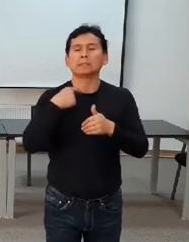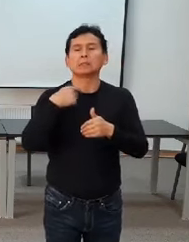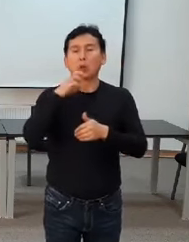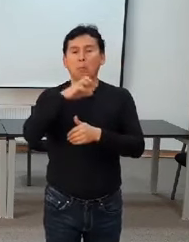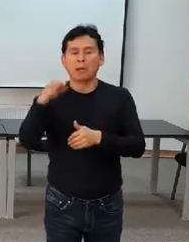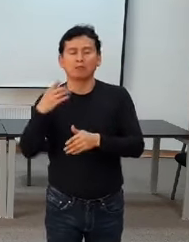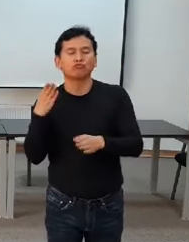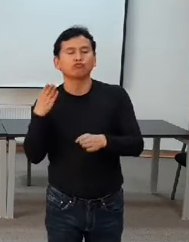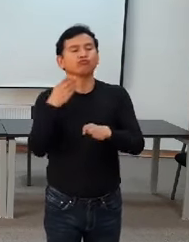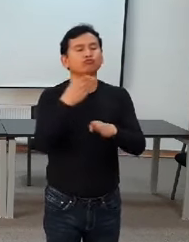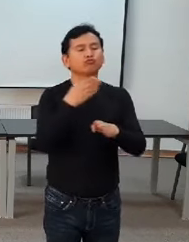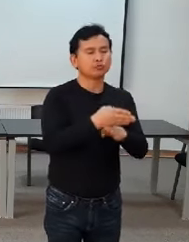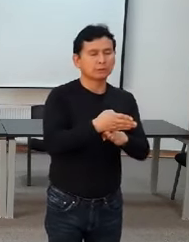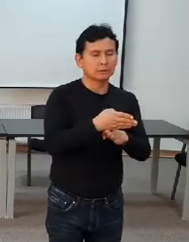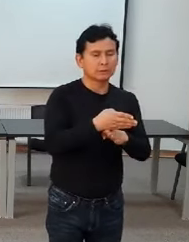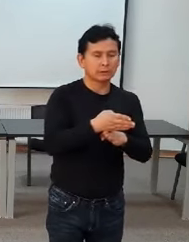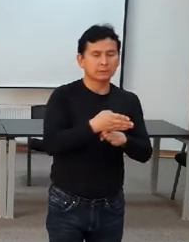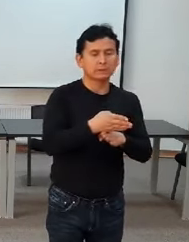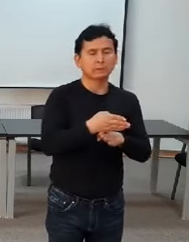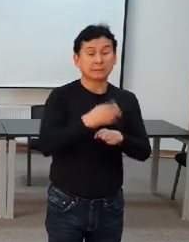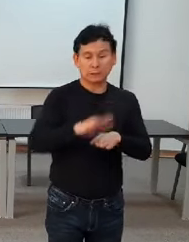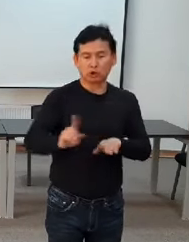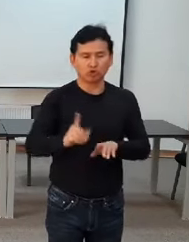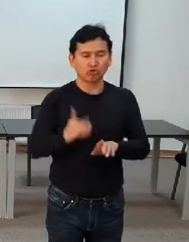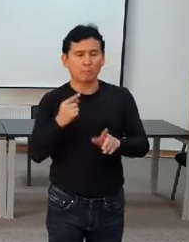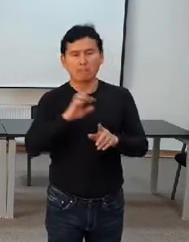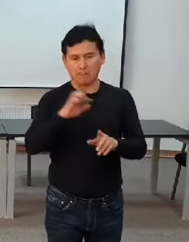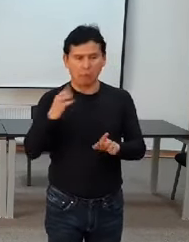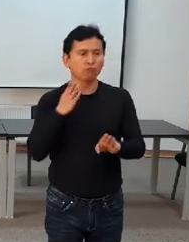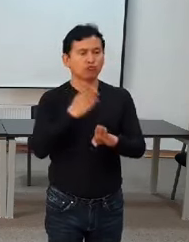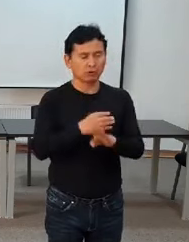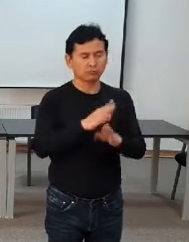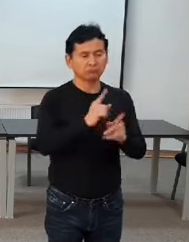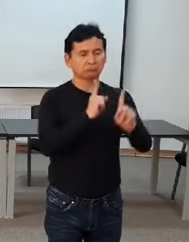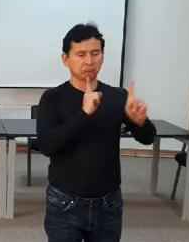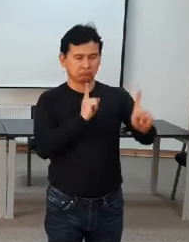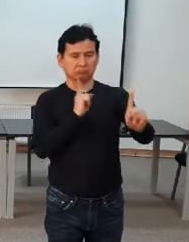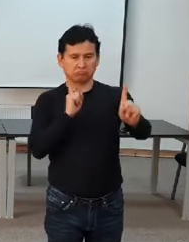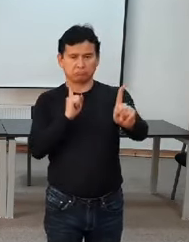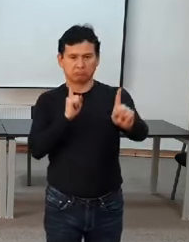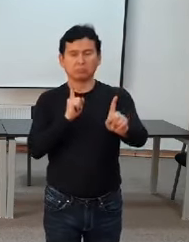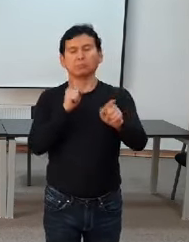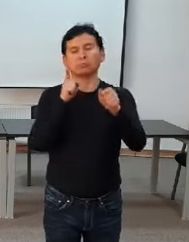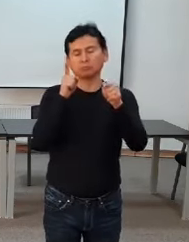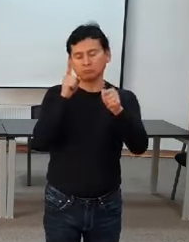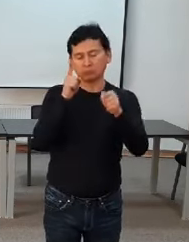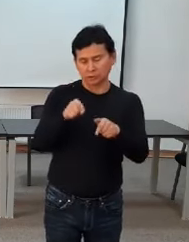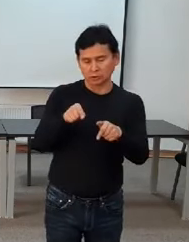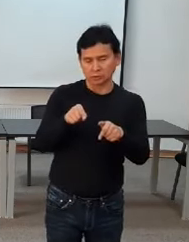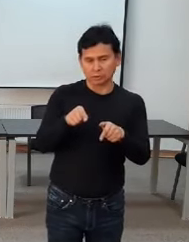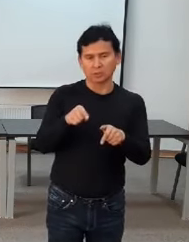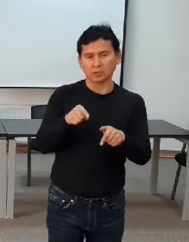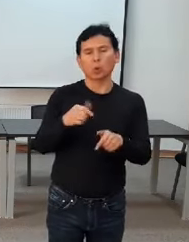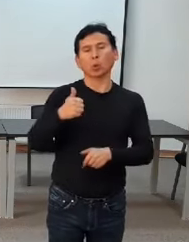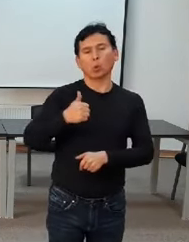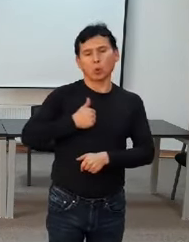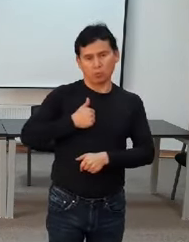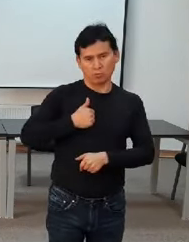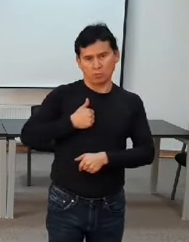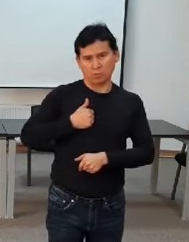acuerdo a lo que se les pidió, cierto, no con menores de edad, y tomando las distancias debidas. Y con esto estamos cumpliendo